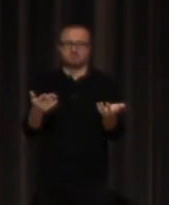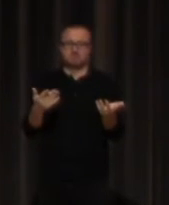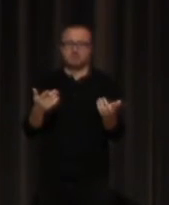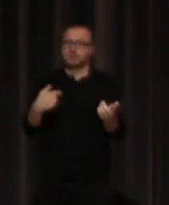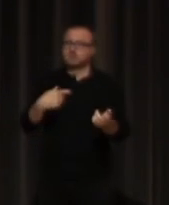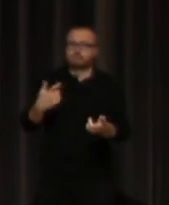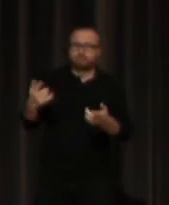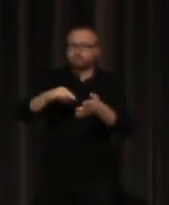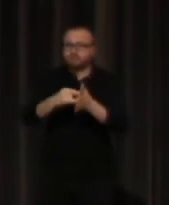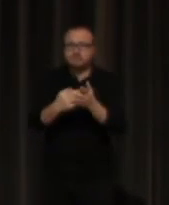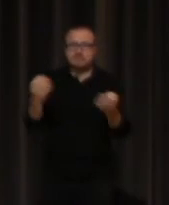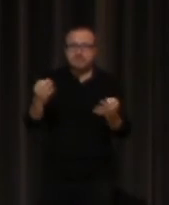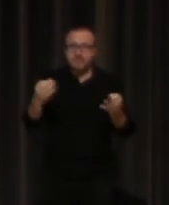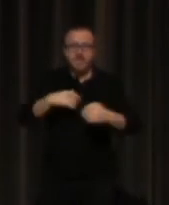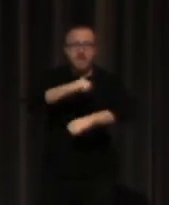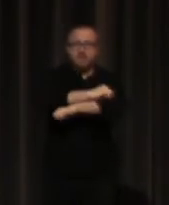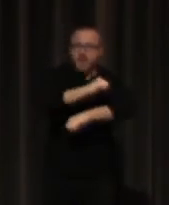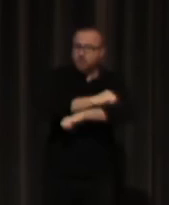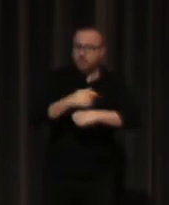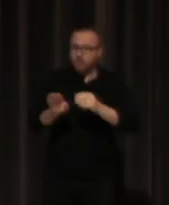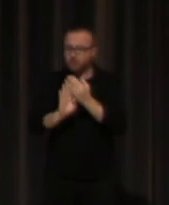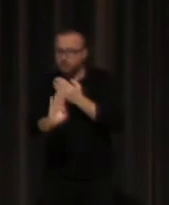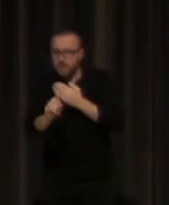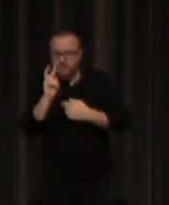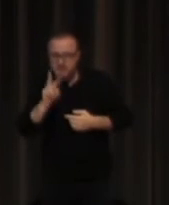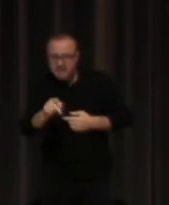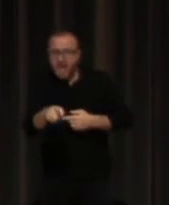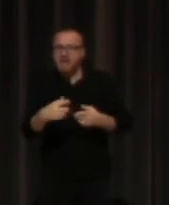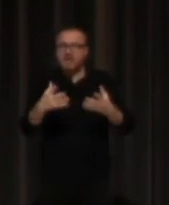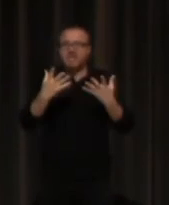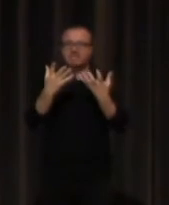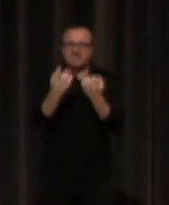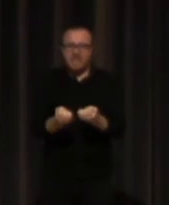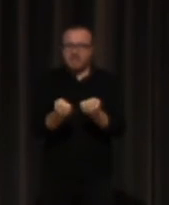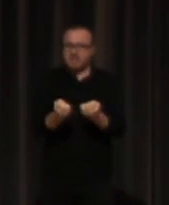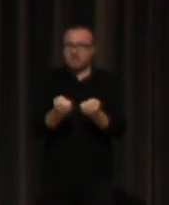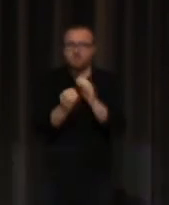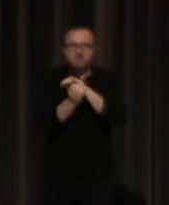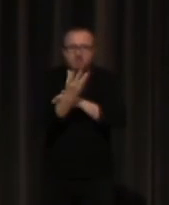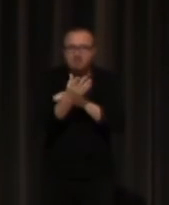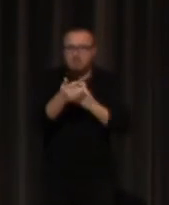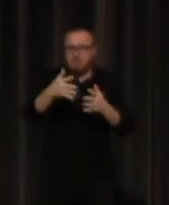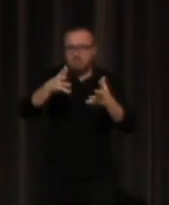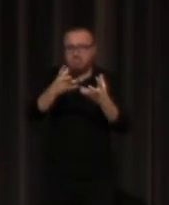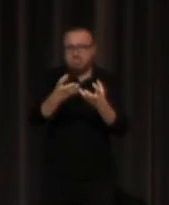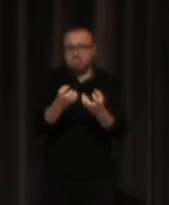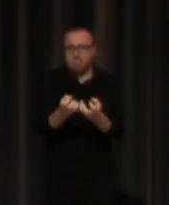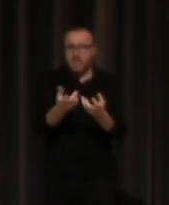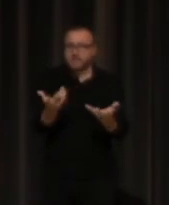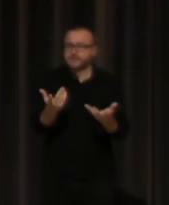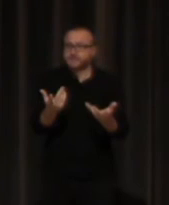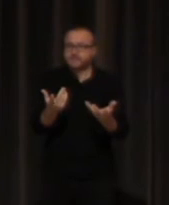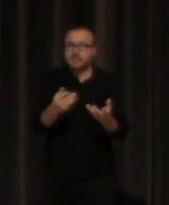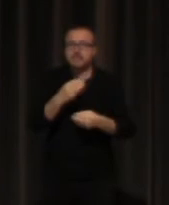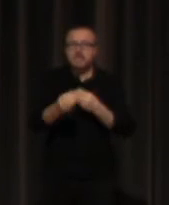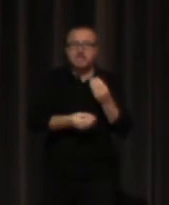del davant, els de la terrasseta del pati, tots secs, cap escapatòria, vaig pensar, el que cal fer ara, només tornar a casa,